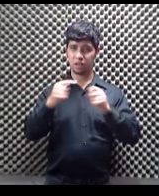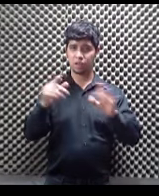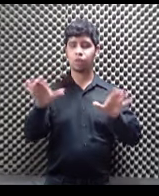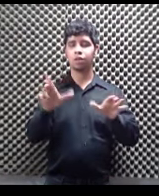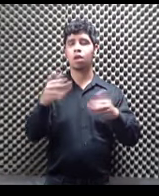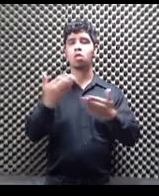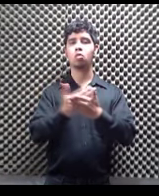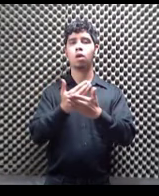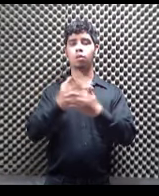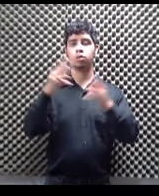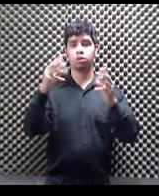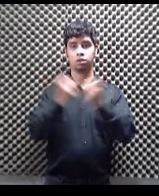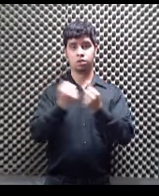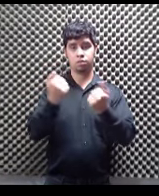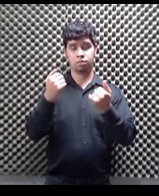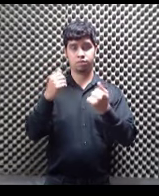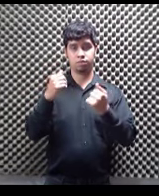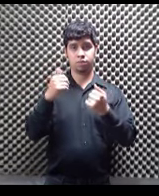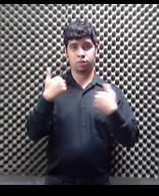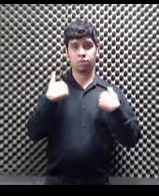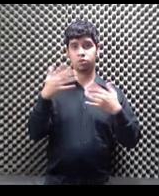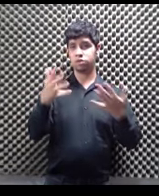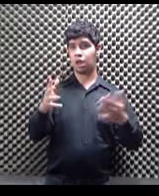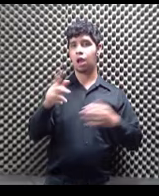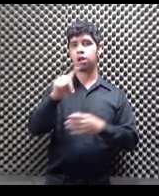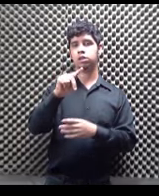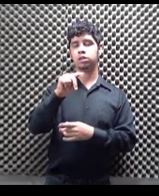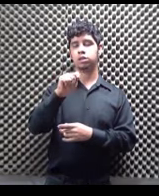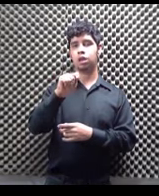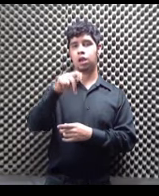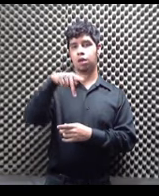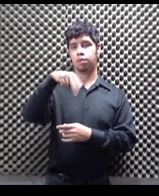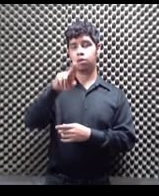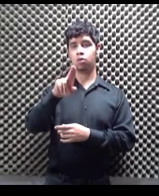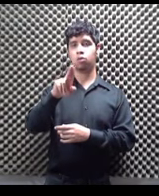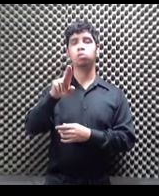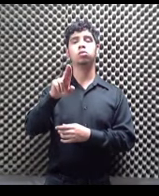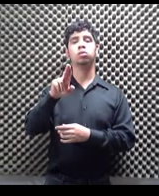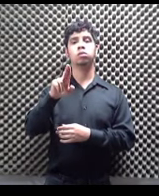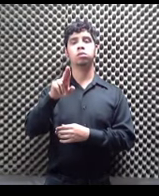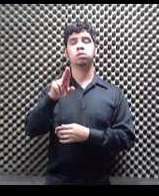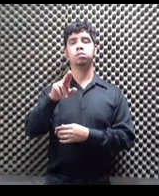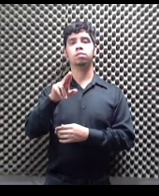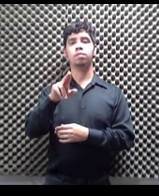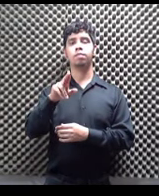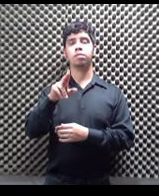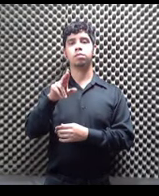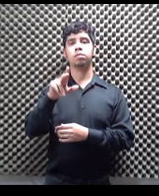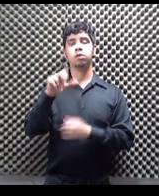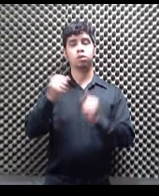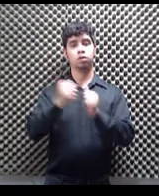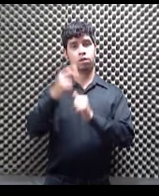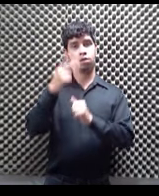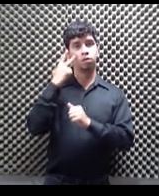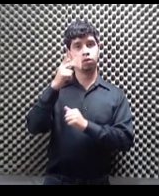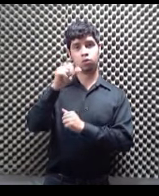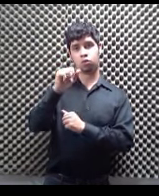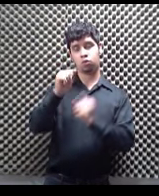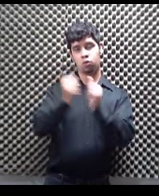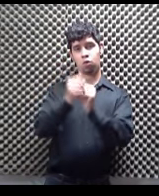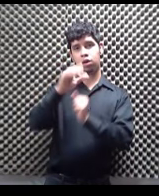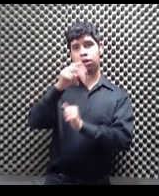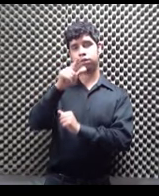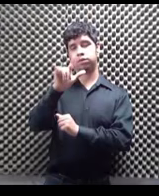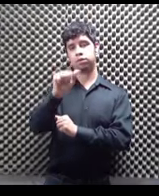taller. Ya tenemos a TPU con Vive Noches de Peña. Exacto. Vive la Bohemia con Julio Enrique Cort. Pues vamos a ver si con García López creamos